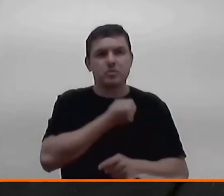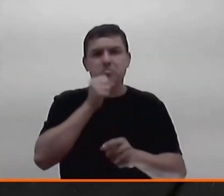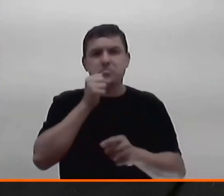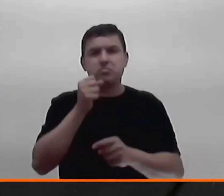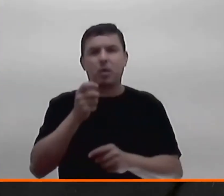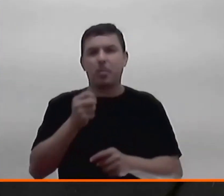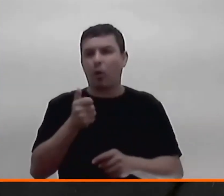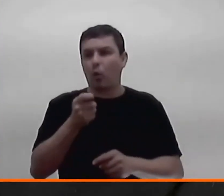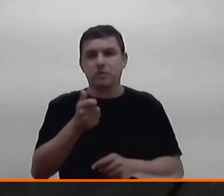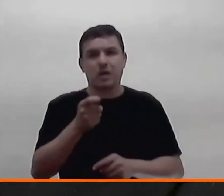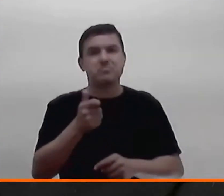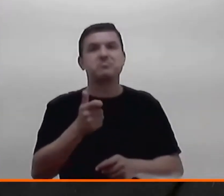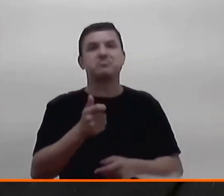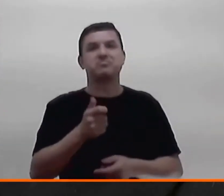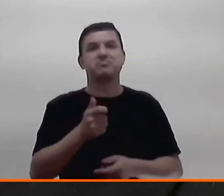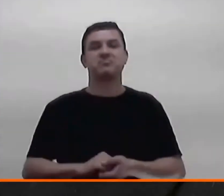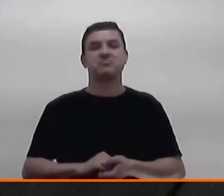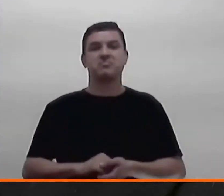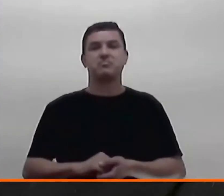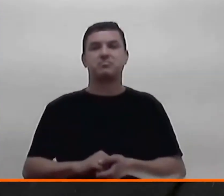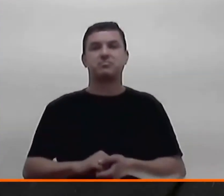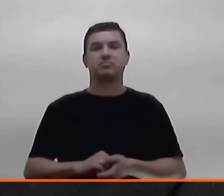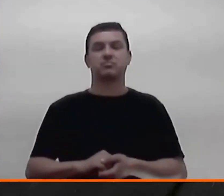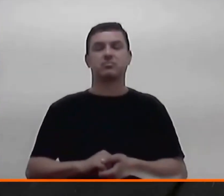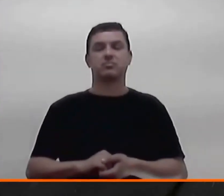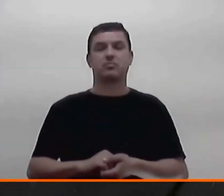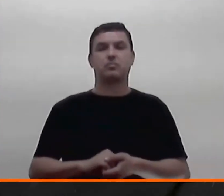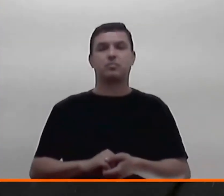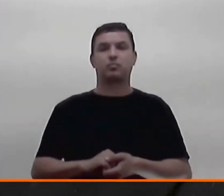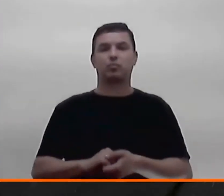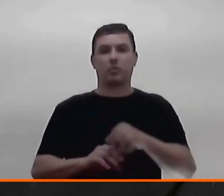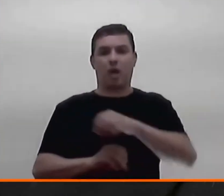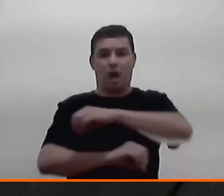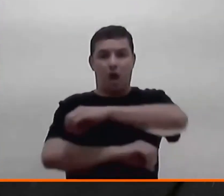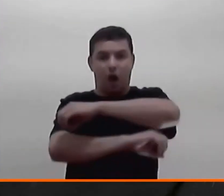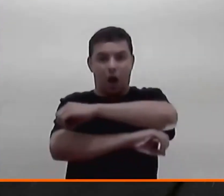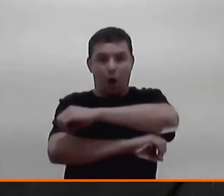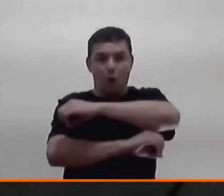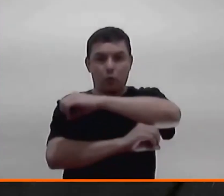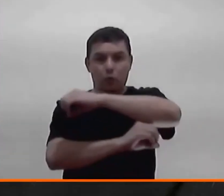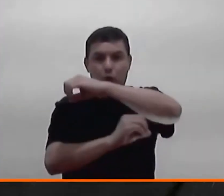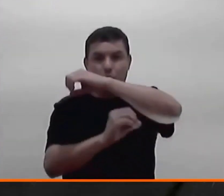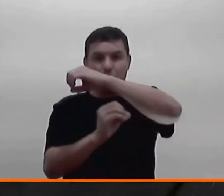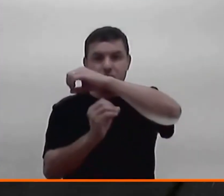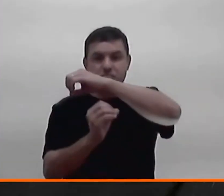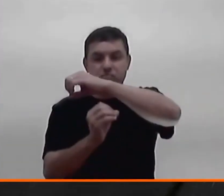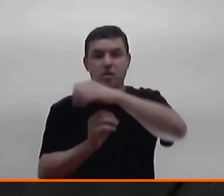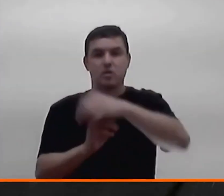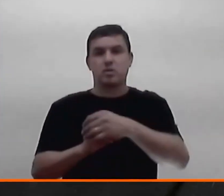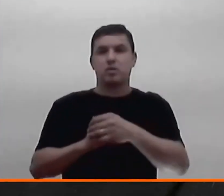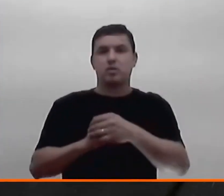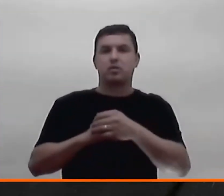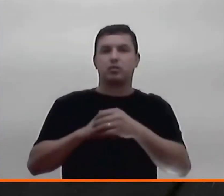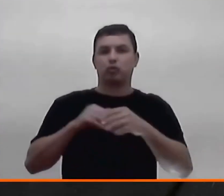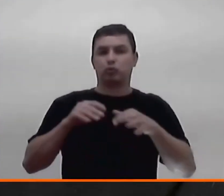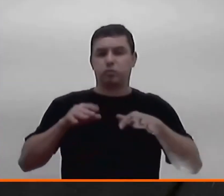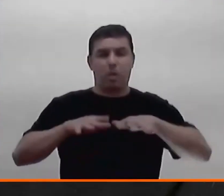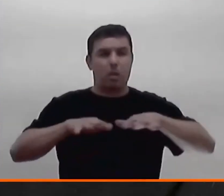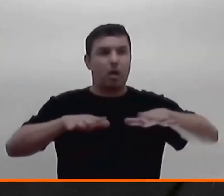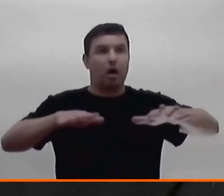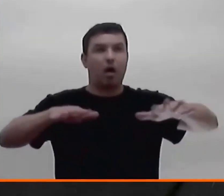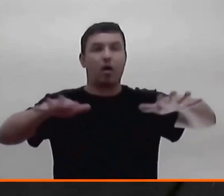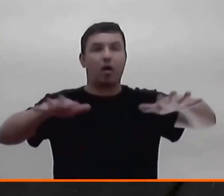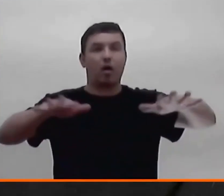aurora, ela produz essas gotas de orvalho. E mais esses jovens que